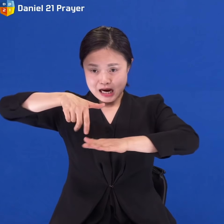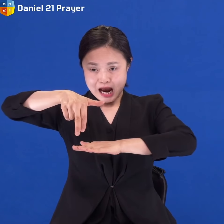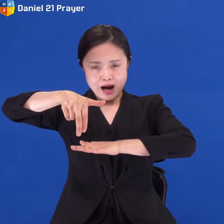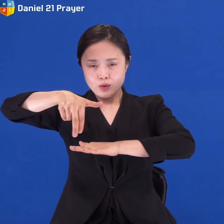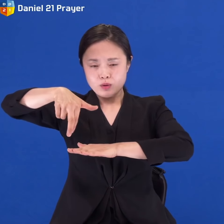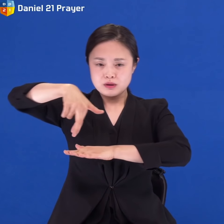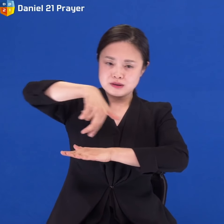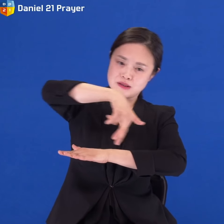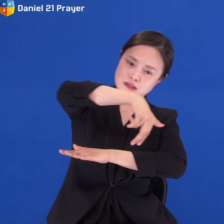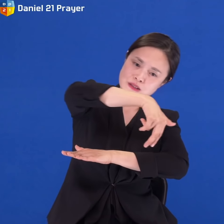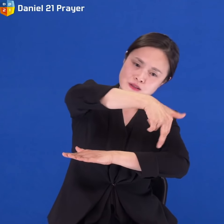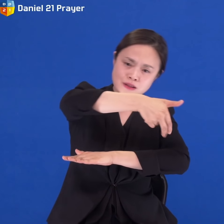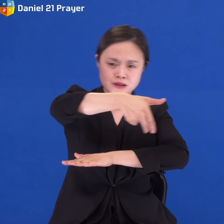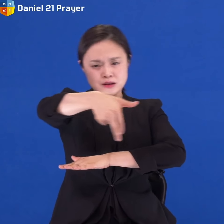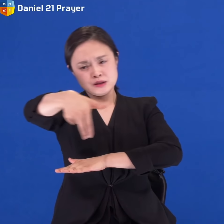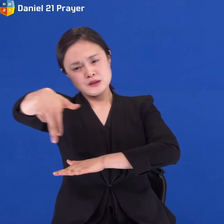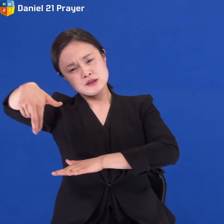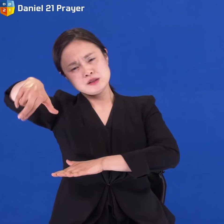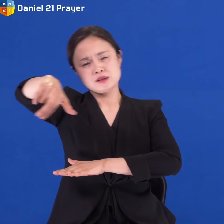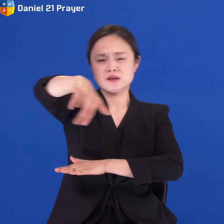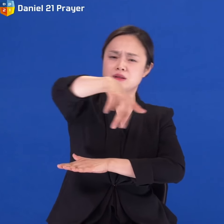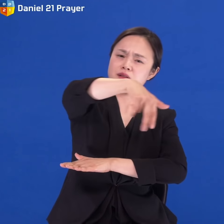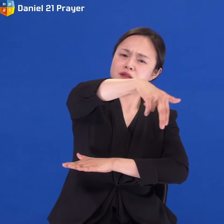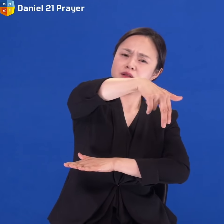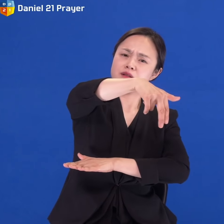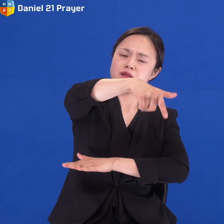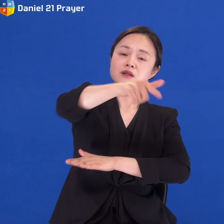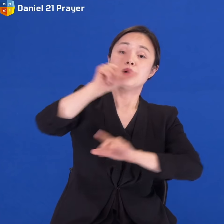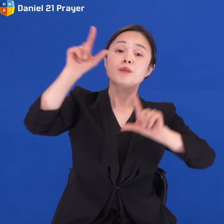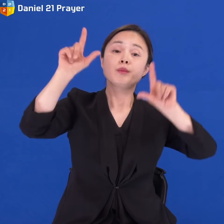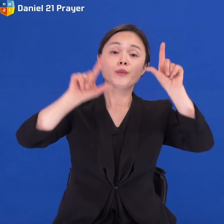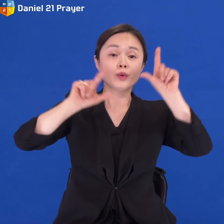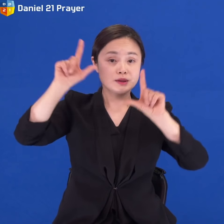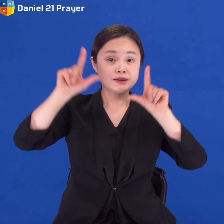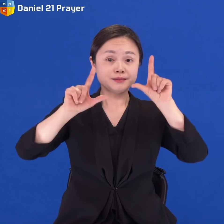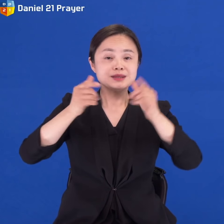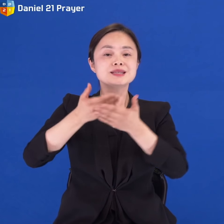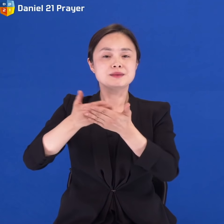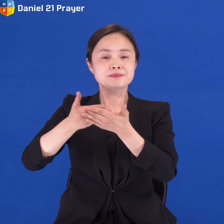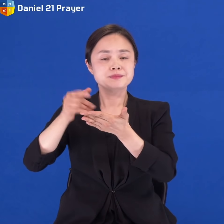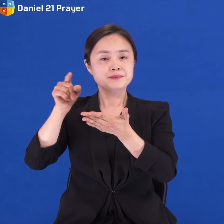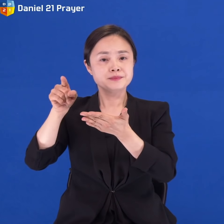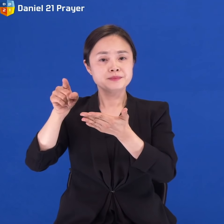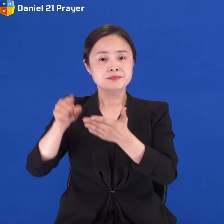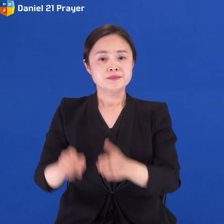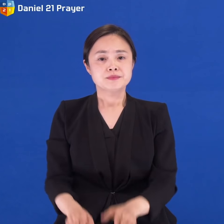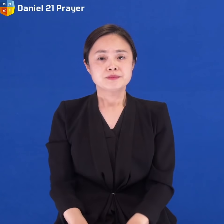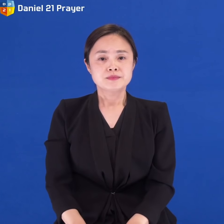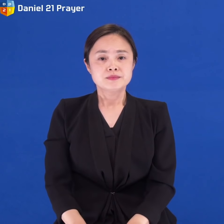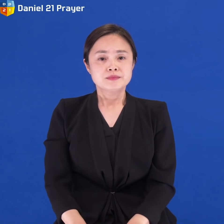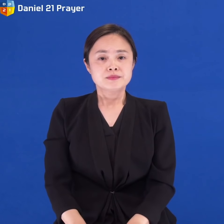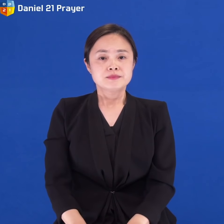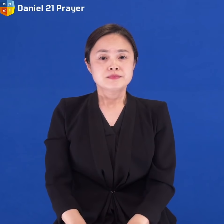그리고 옆길로 다 왔나, 저 집사님이 김전재가 이제 교회에 봉사를 좀